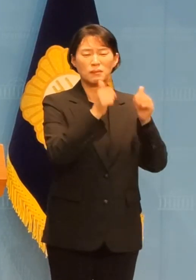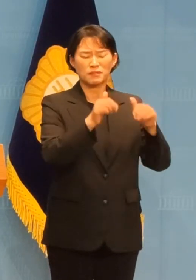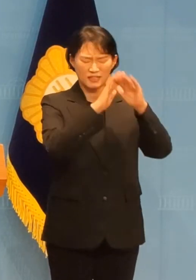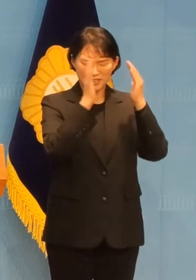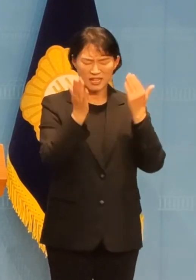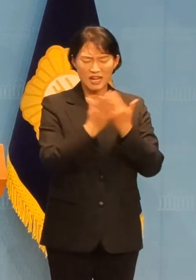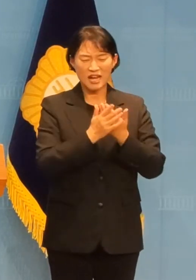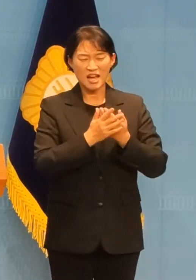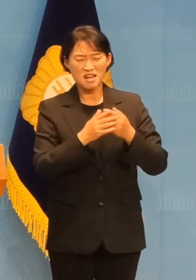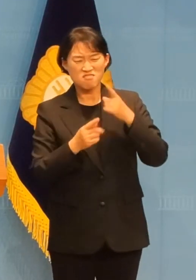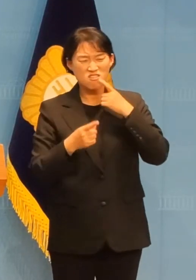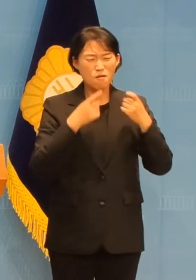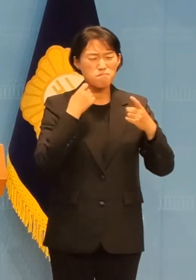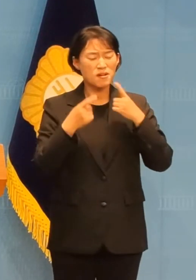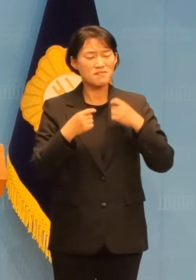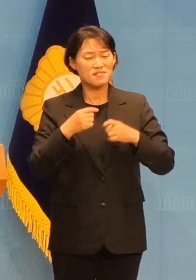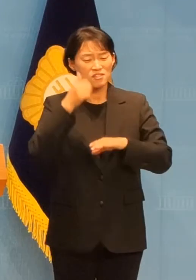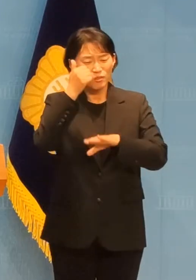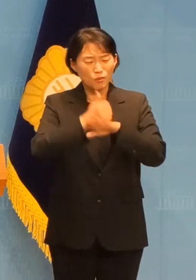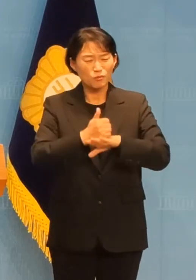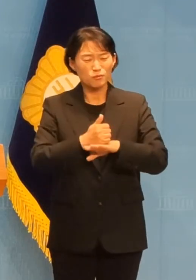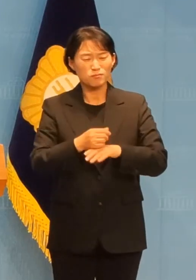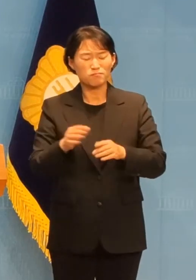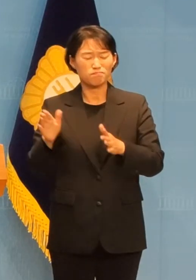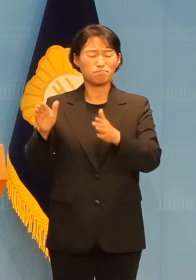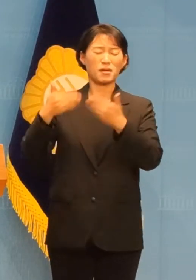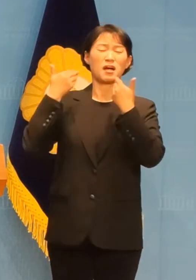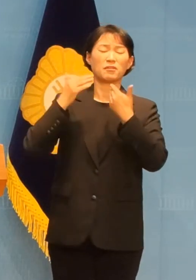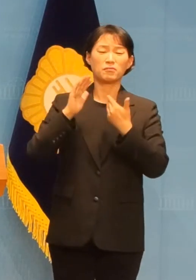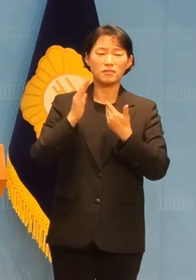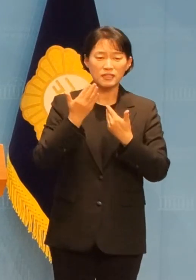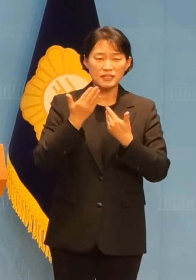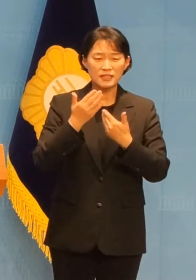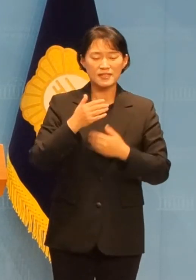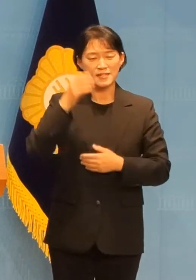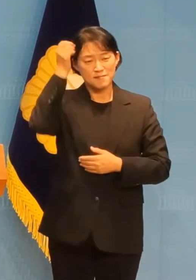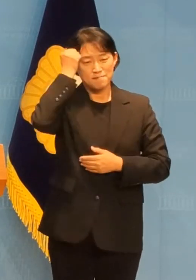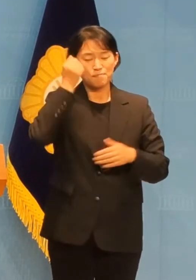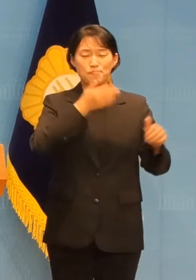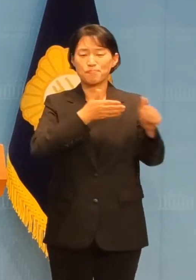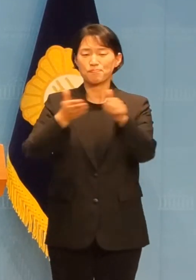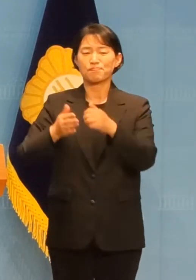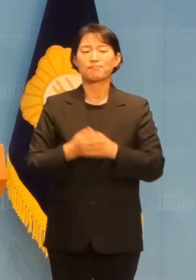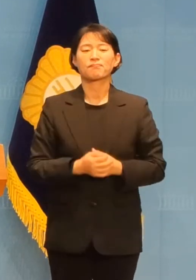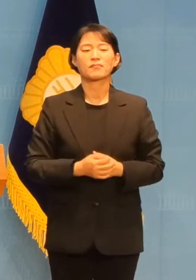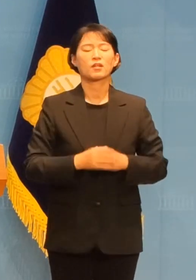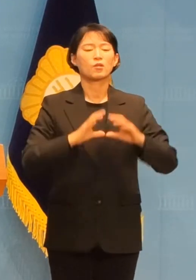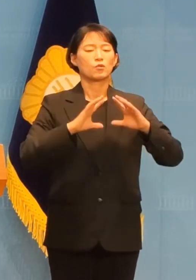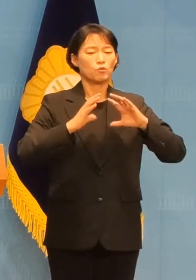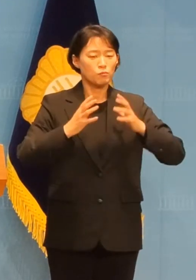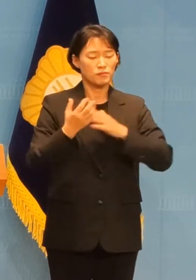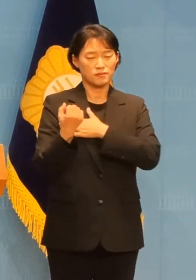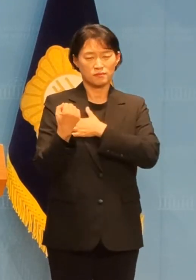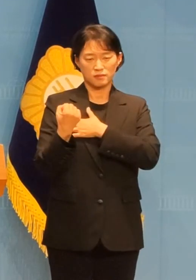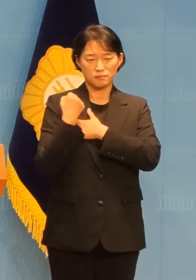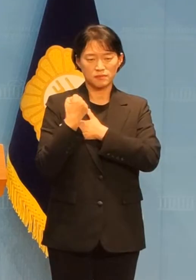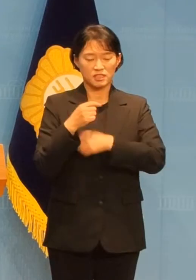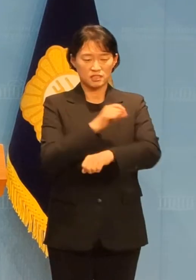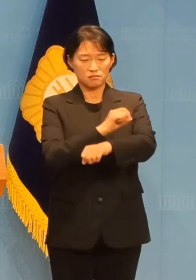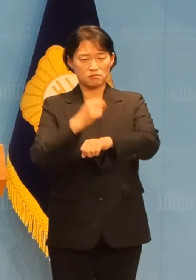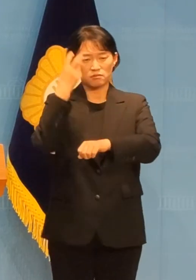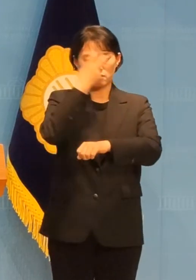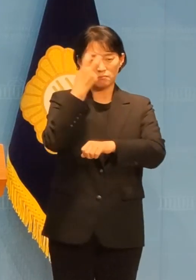전방위적 겁박은 결국 역풍이 되어 돌아온다는 사실을 명심하십시오. 국민의 힘은